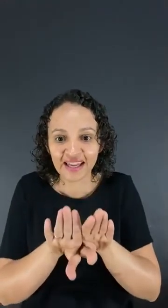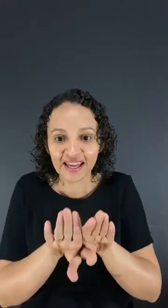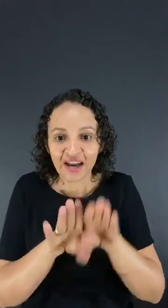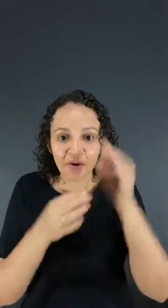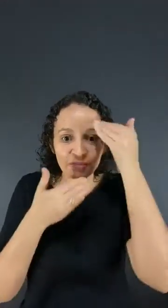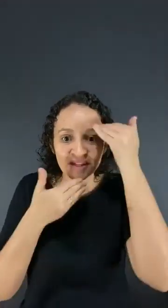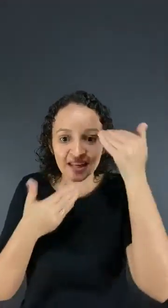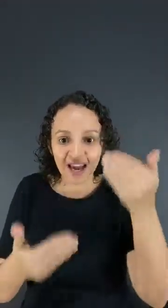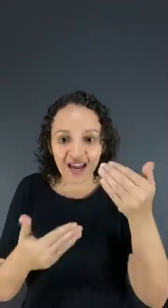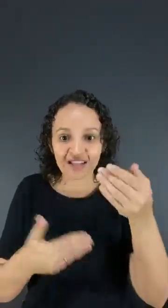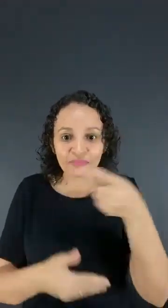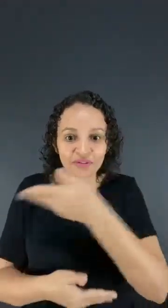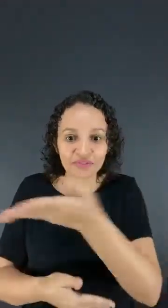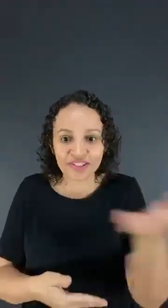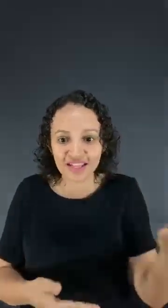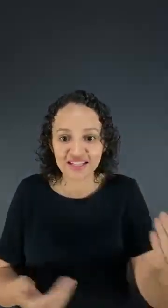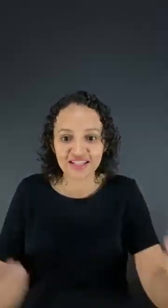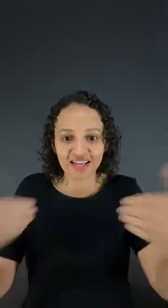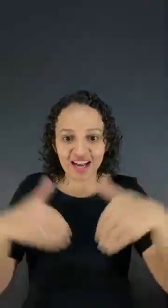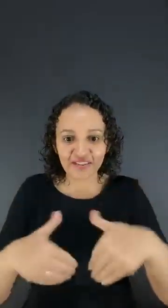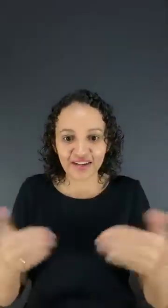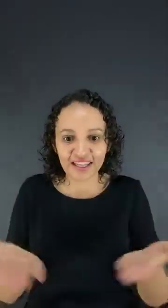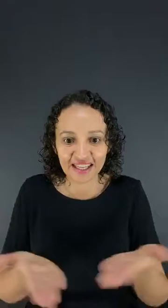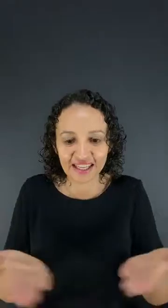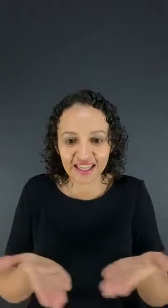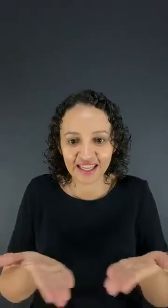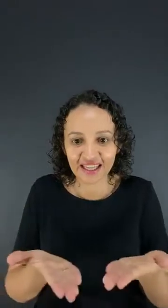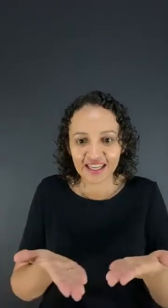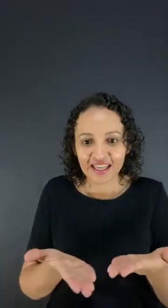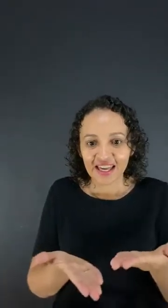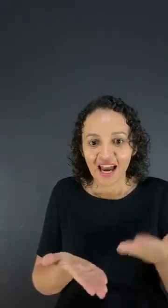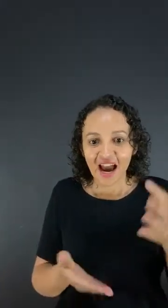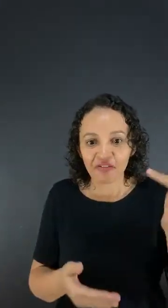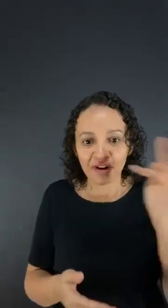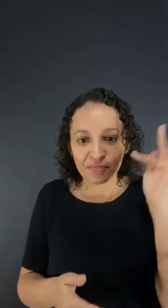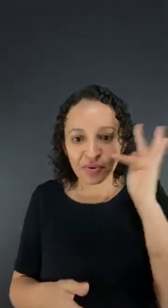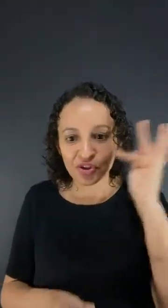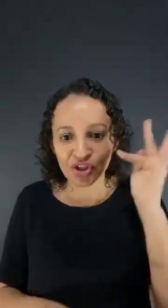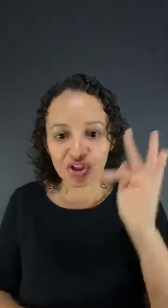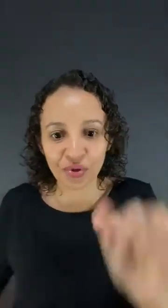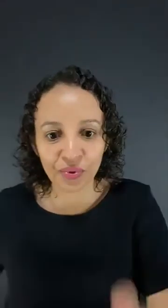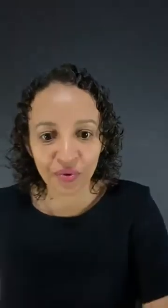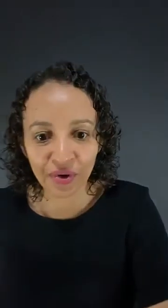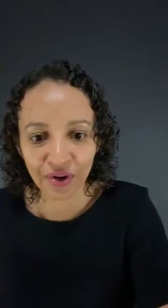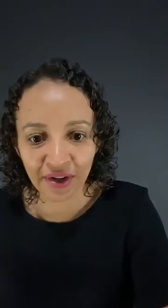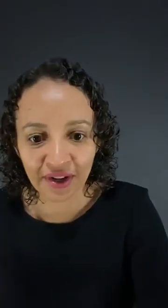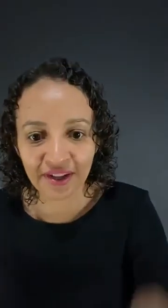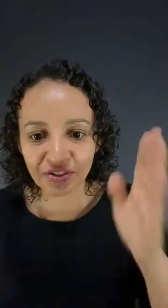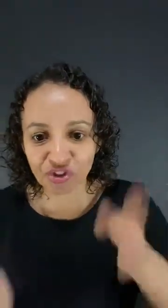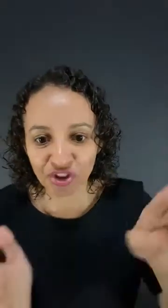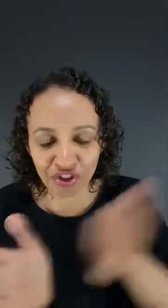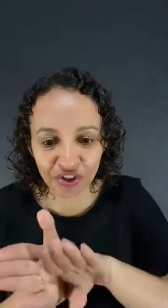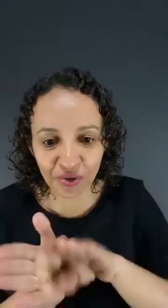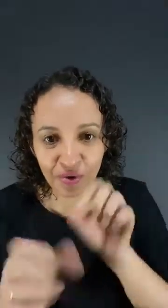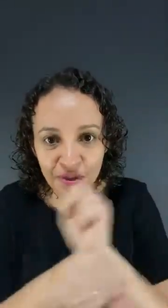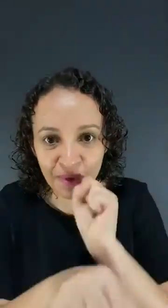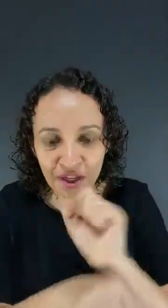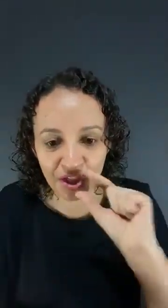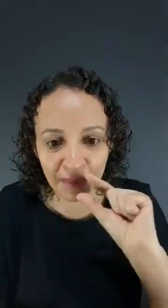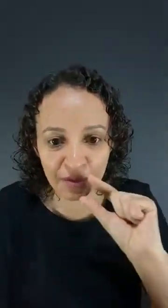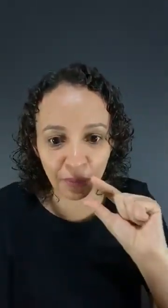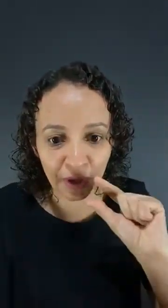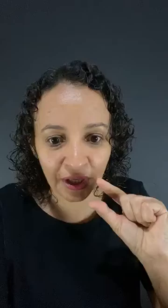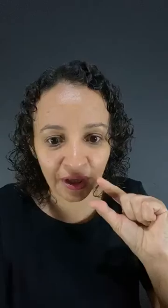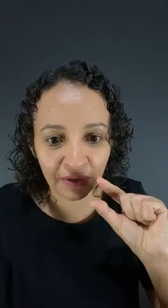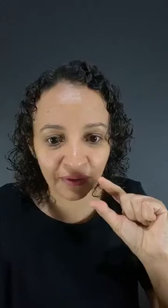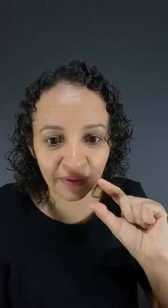também. Obrigado para vocês que chegaram aqui. A Fabiola já chegou, espera